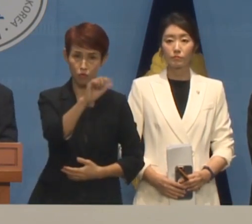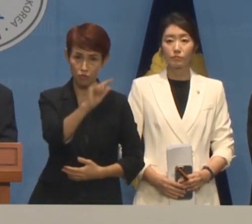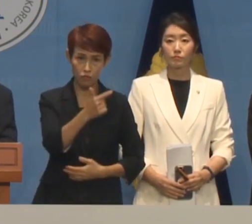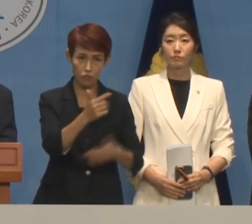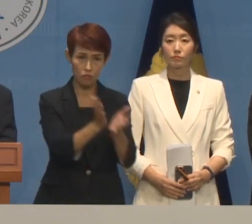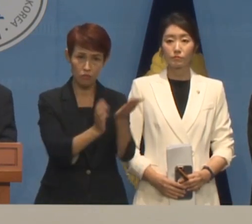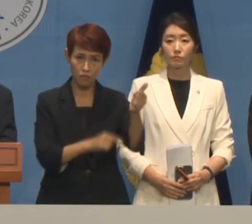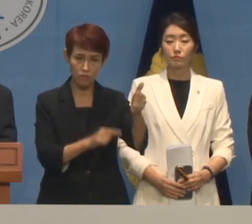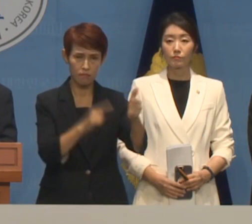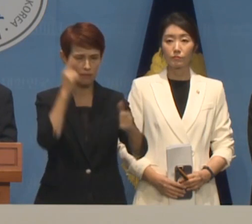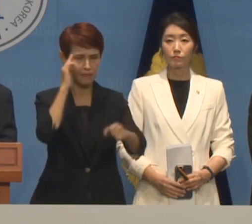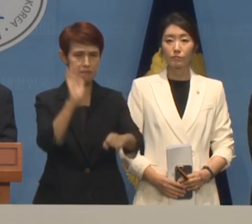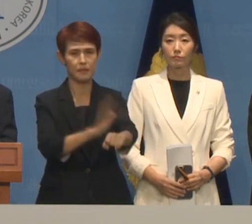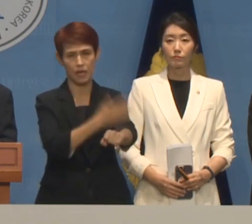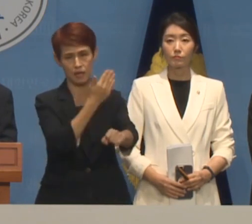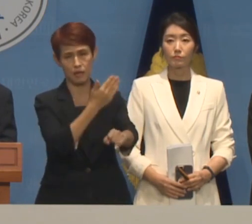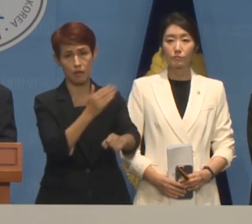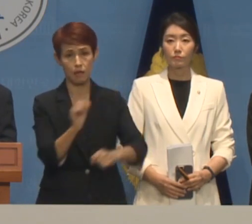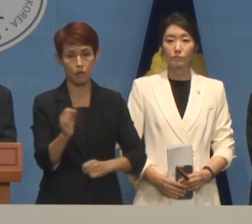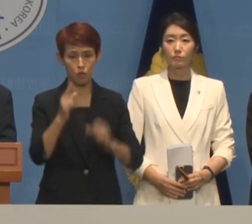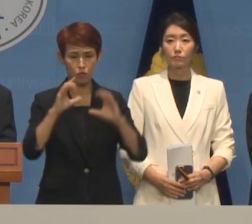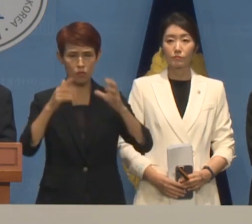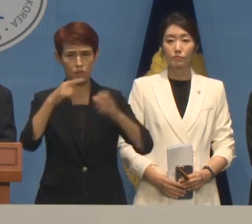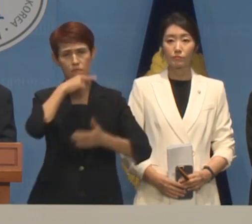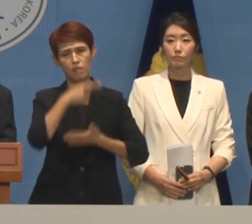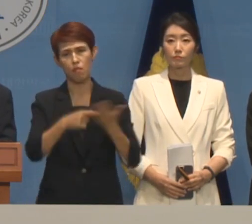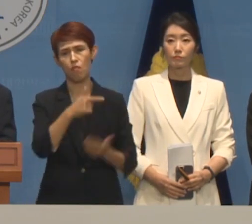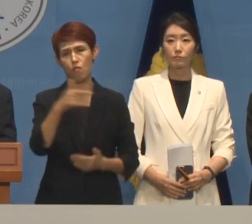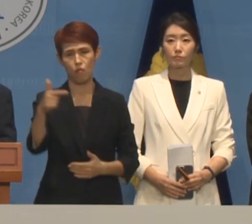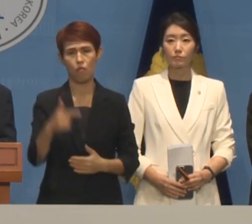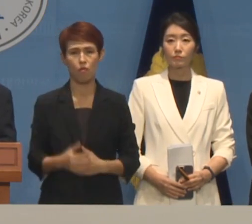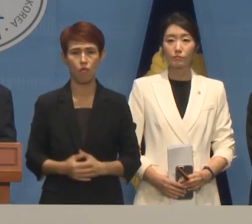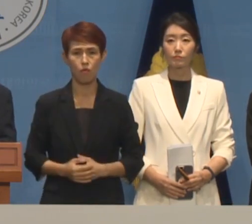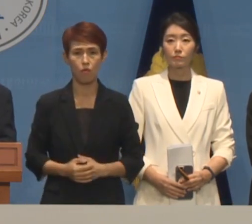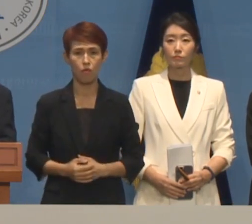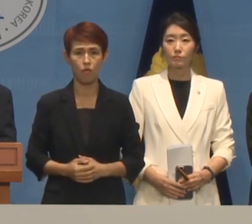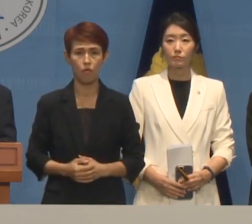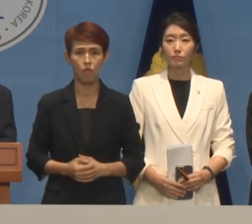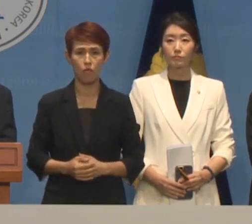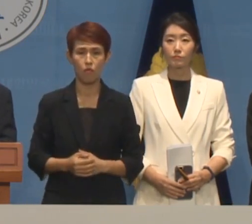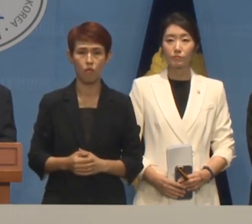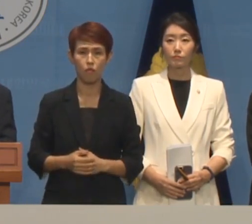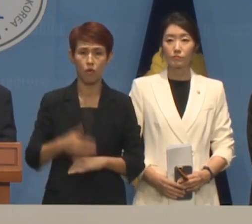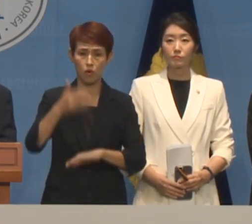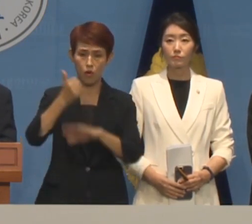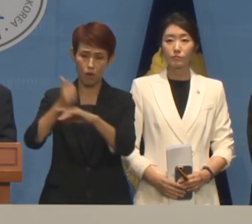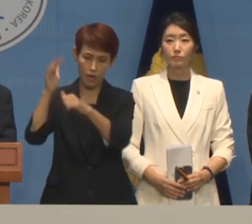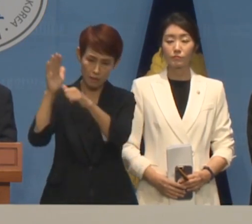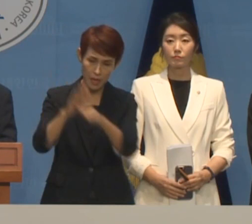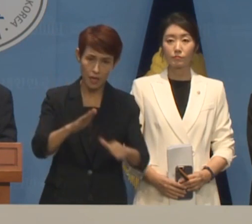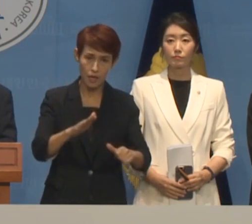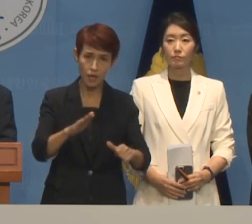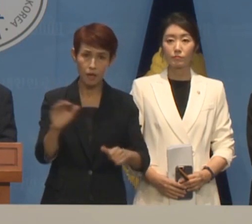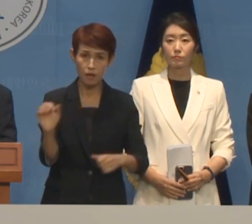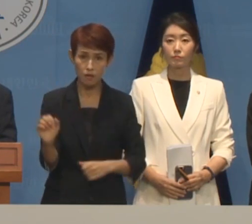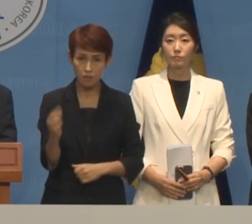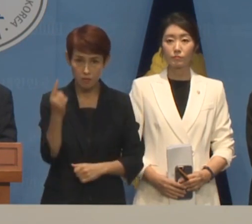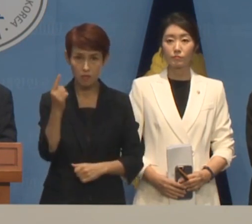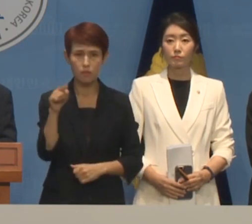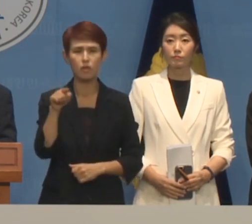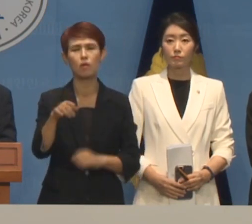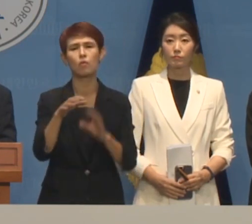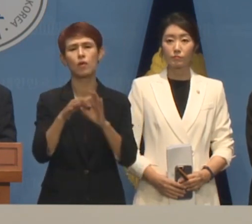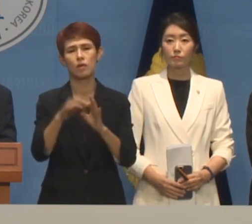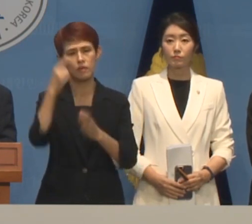잘못된 판단으로 국가 피해는 더욱 커지고 있습니다. 소송 결과가 나온 만큼 이런 점에